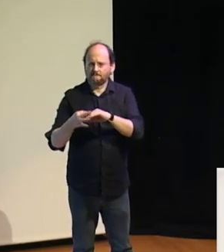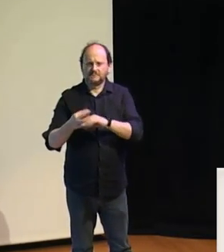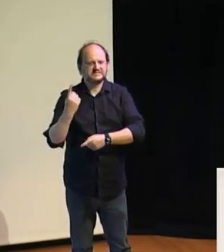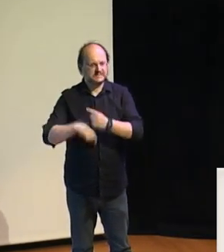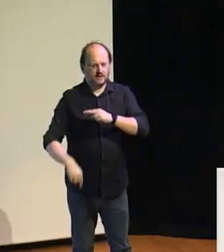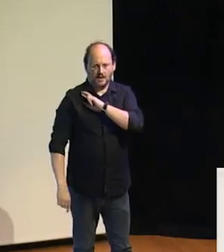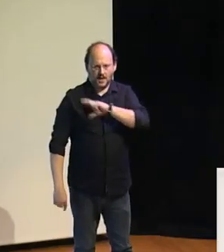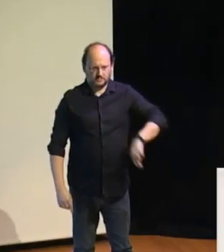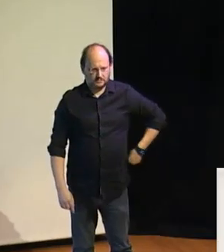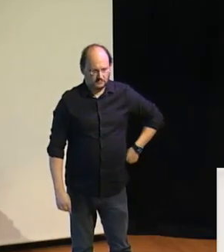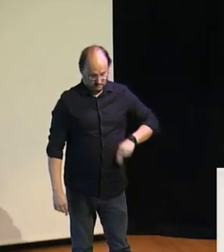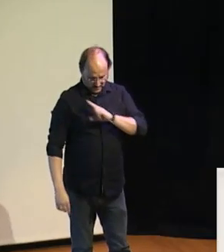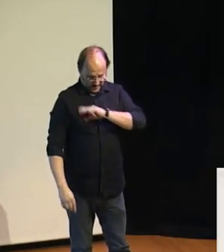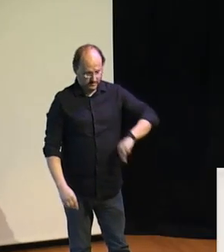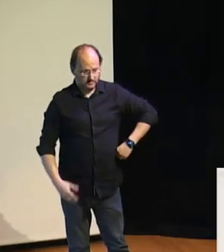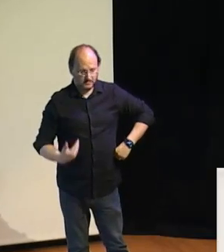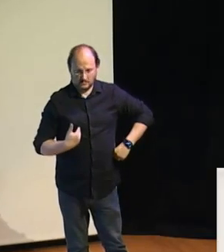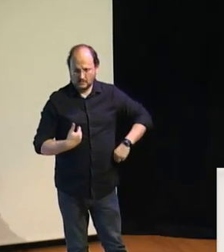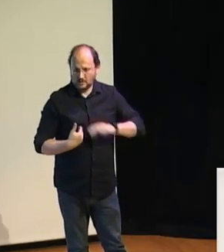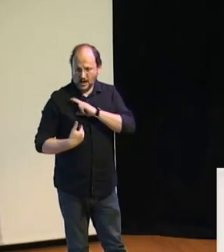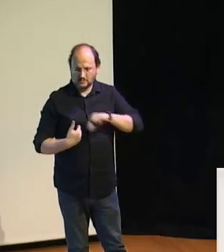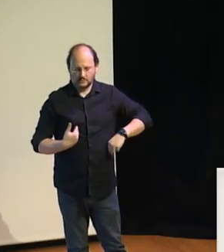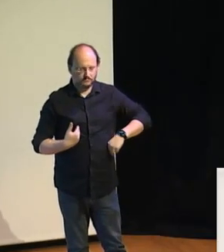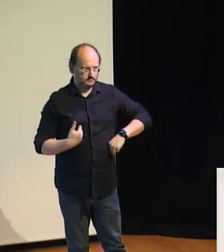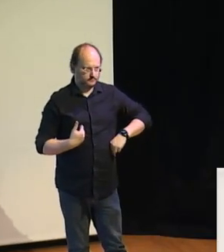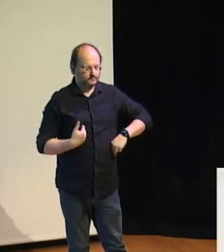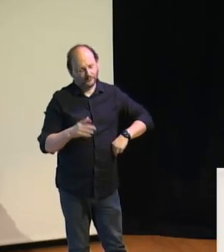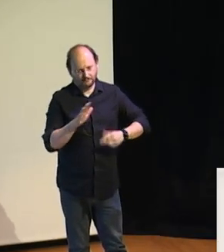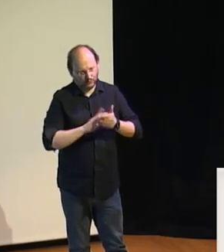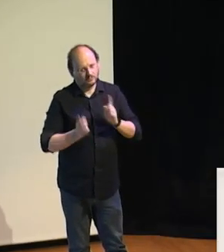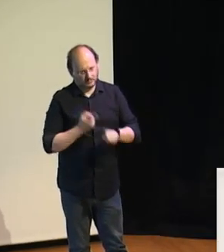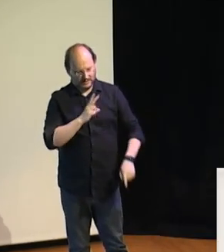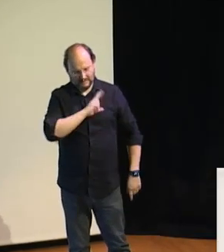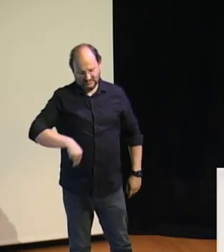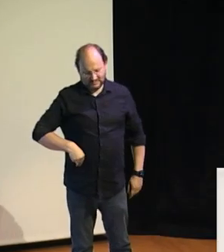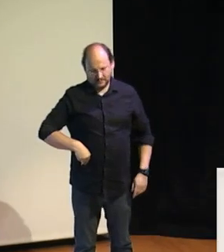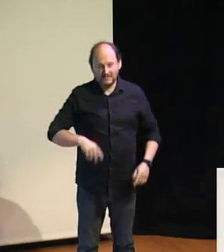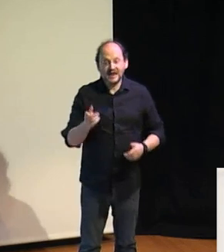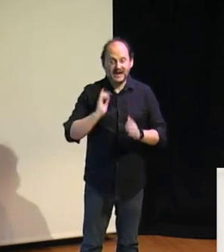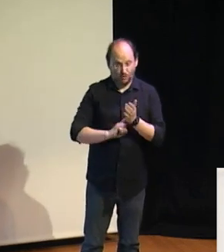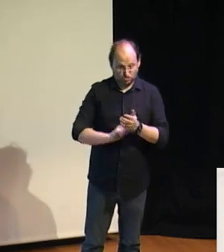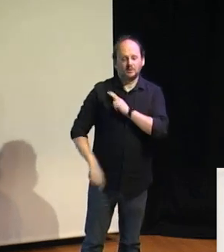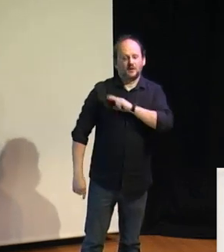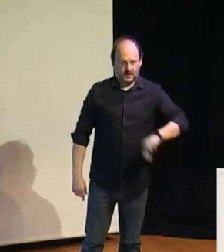emplacements. La reine se fait avec un R qui passe sur l'écharpe.